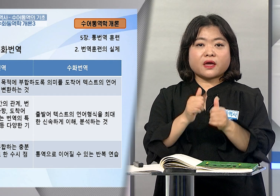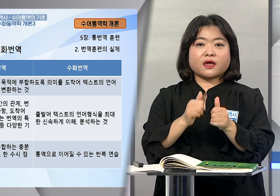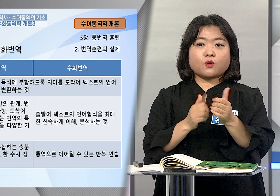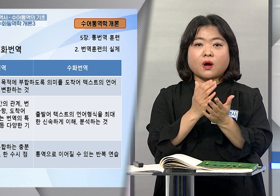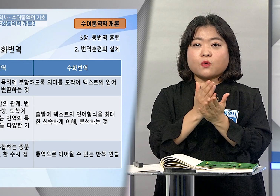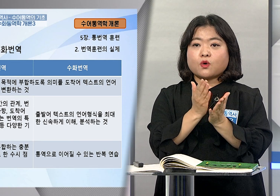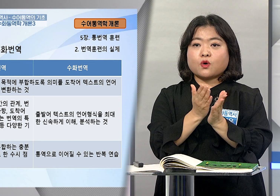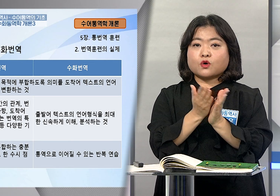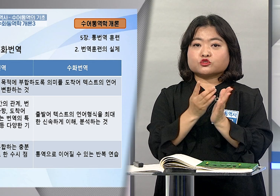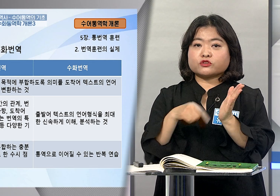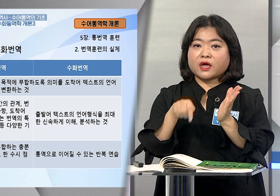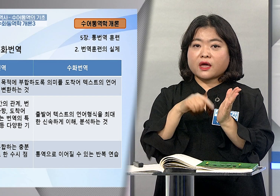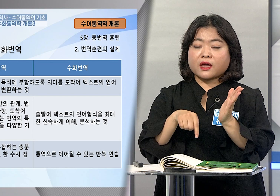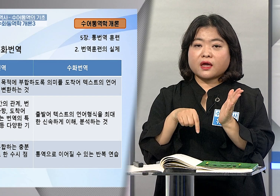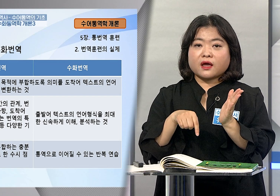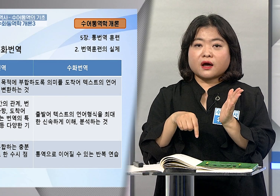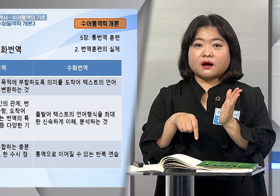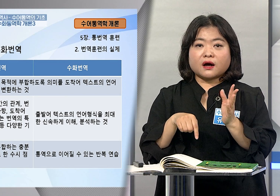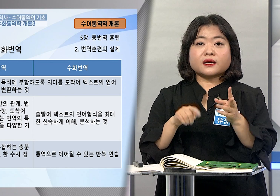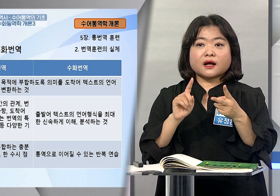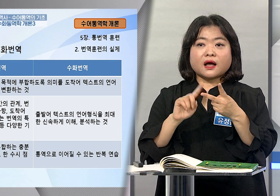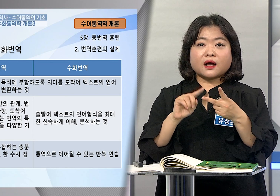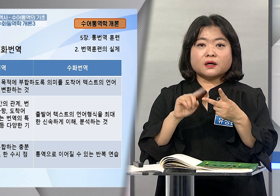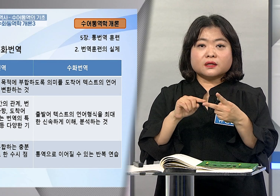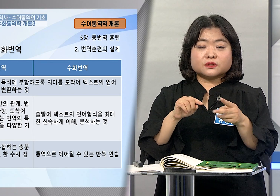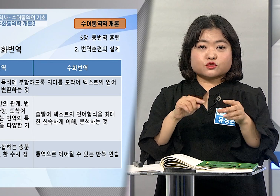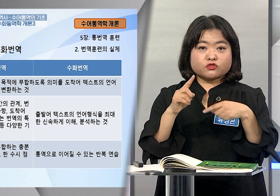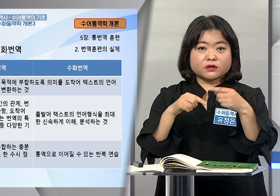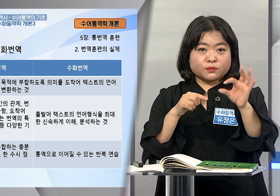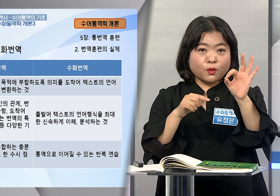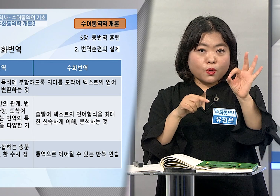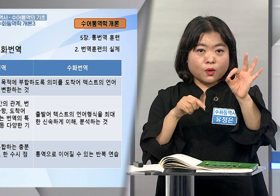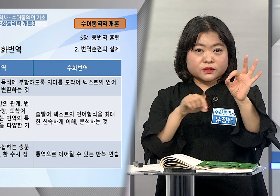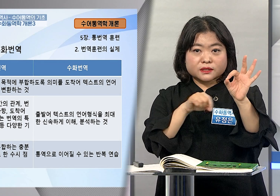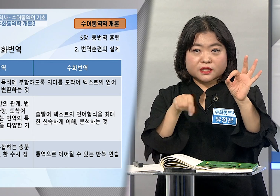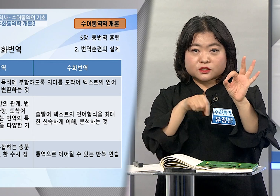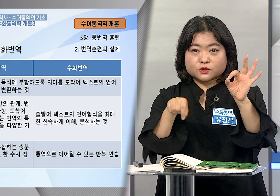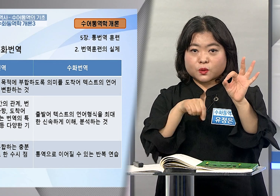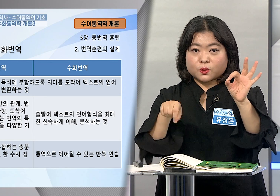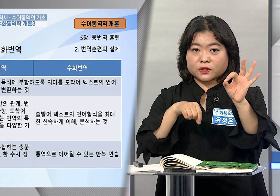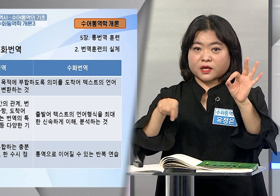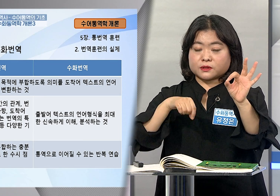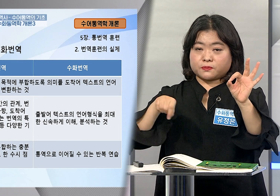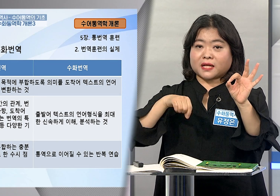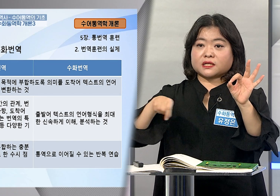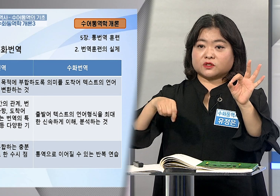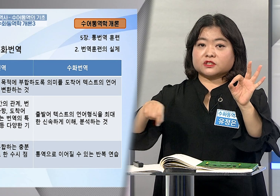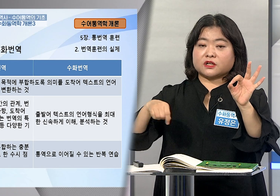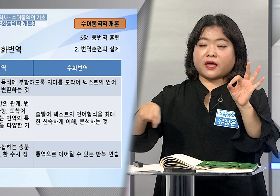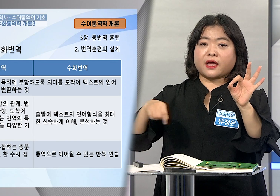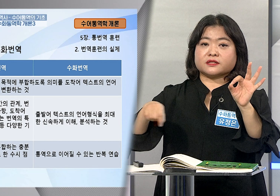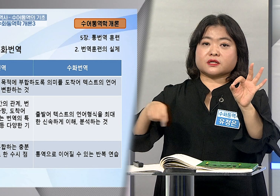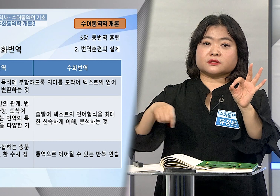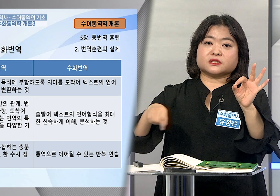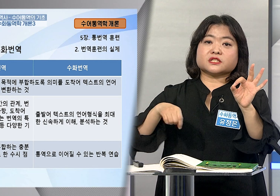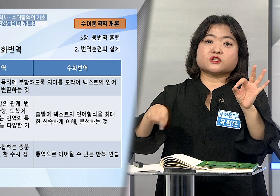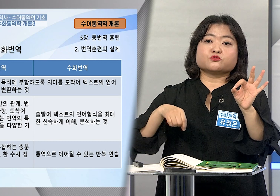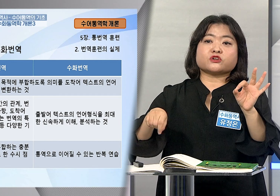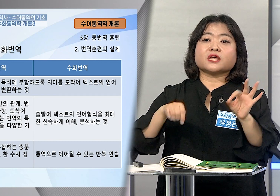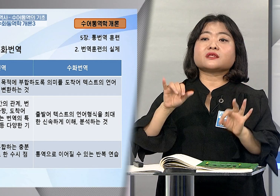시험의 과목 중에 하나가 이제 수어를 보고 이제 텍스트로 이렇게 받아 적는 게 이제 실기 시험 중에 있다고